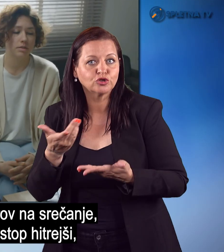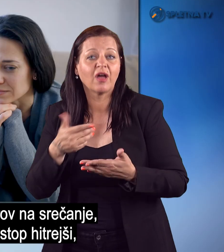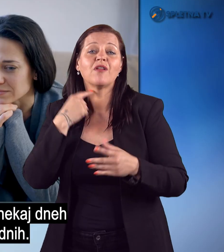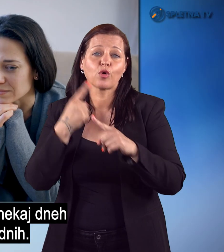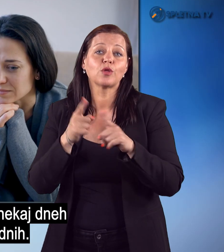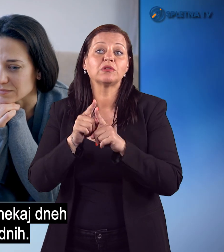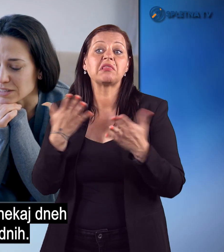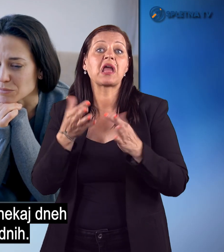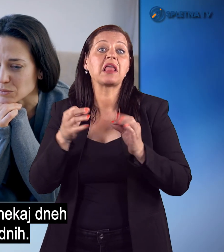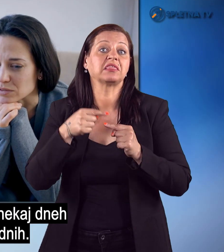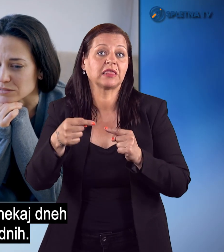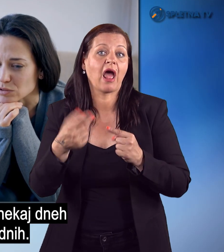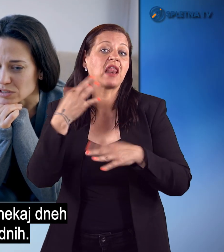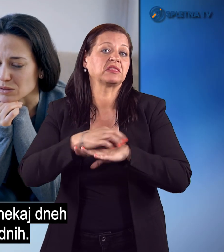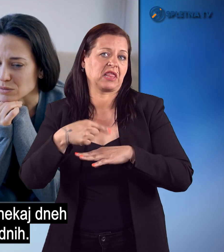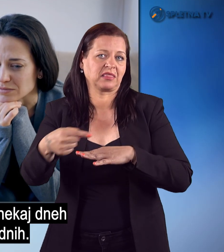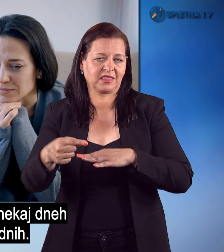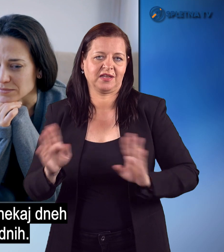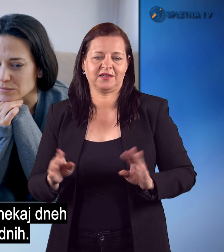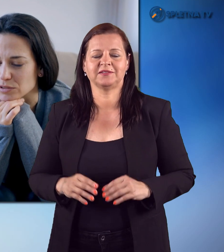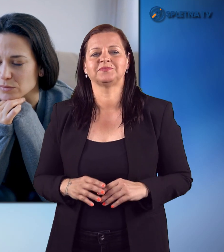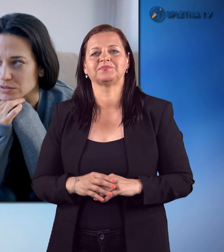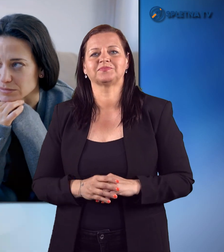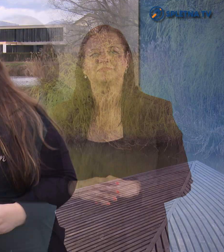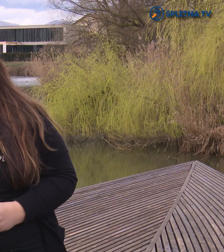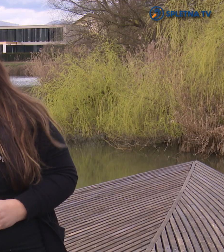pogosto v nekaj dneh ali tednih.